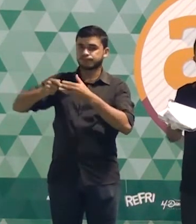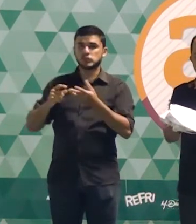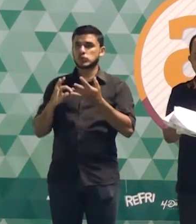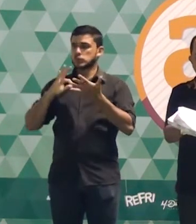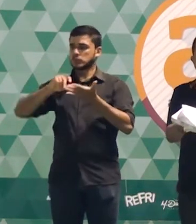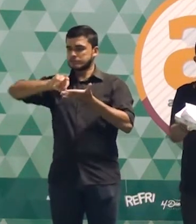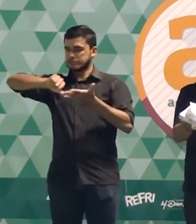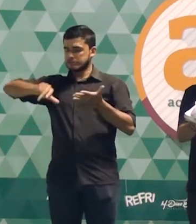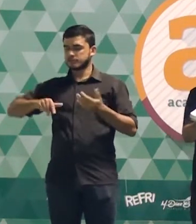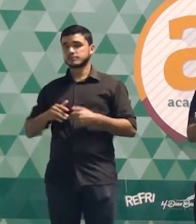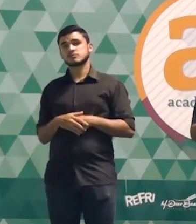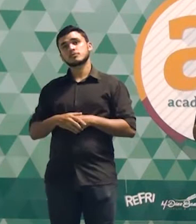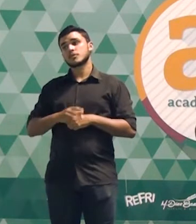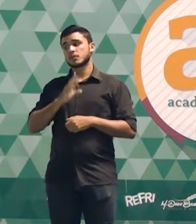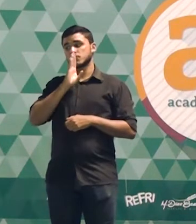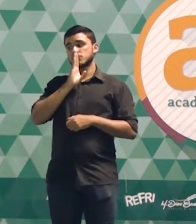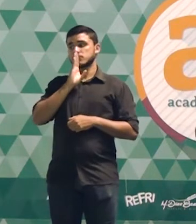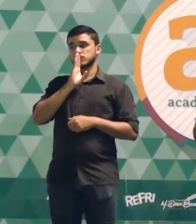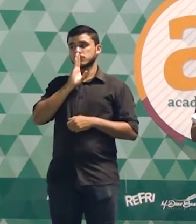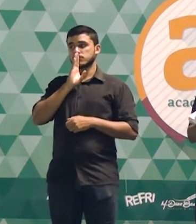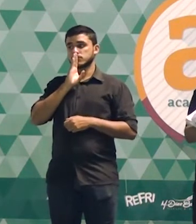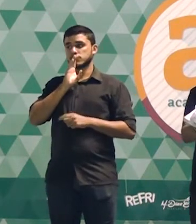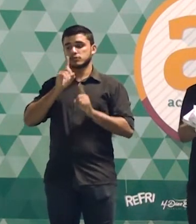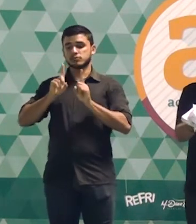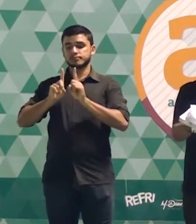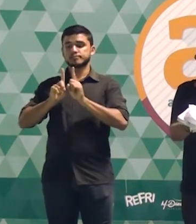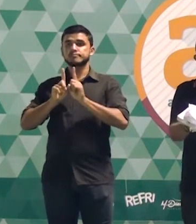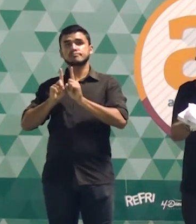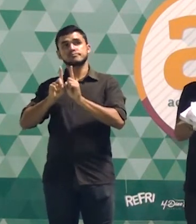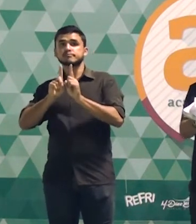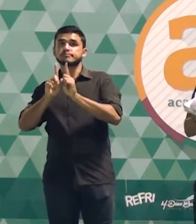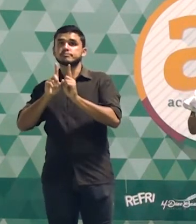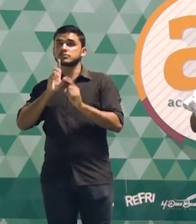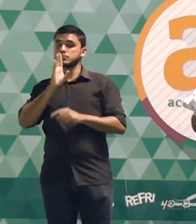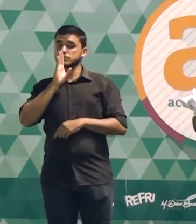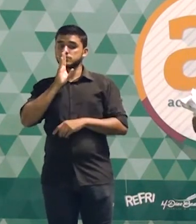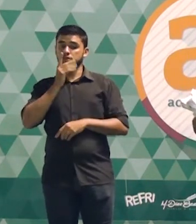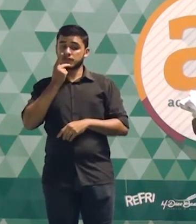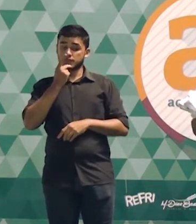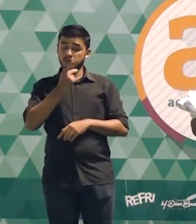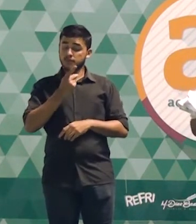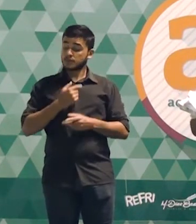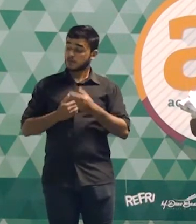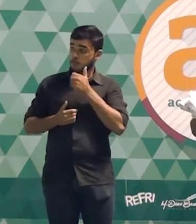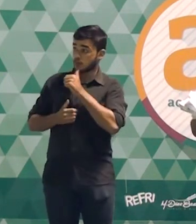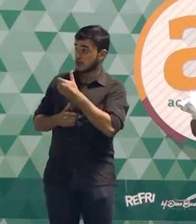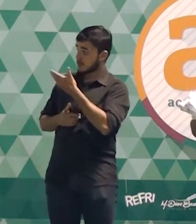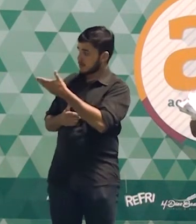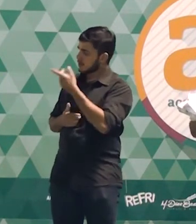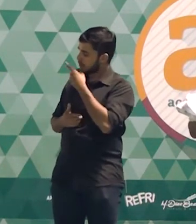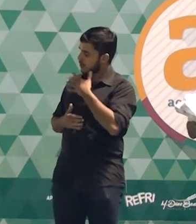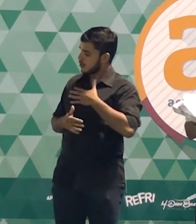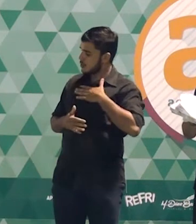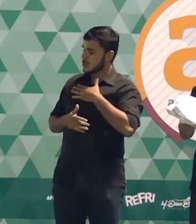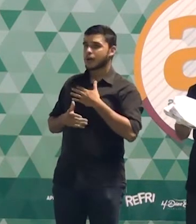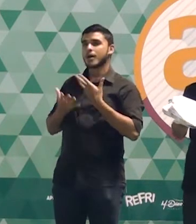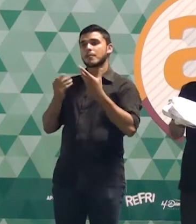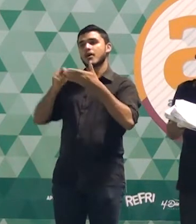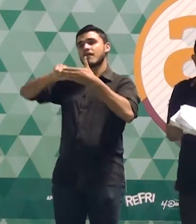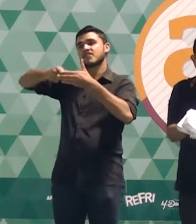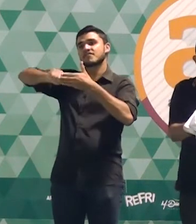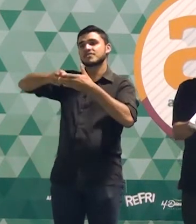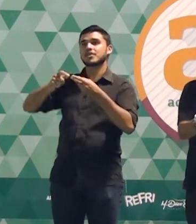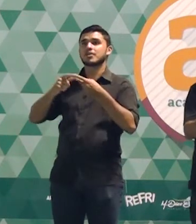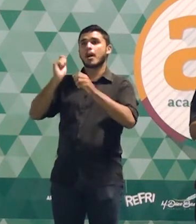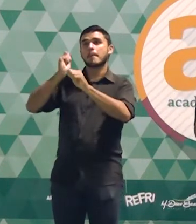Macabeia, com medo de que o silêncio já significasse uma ruptura, disse ao recém-namorado: eu gosto tanto de parafuso e prego,